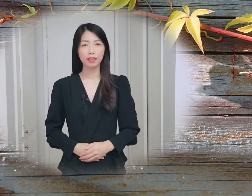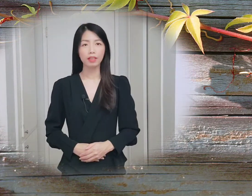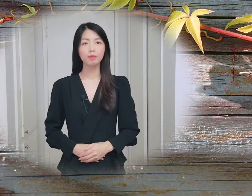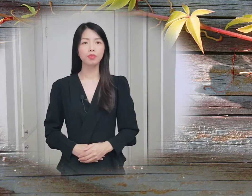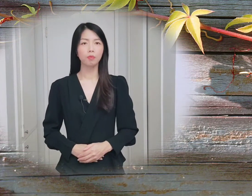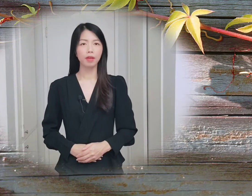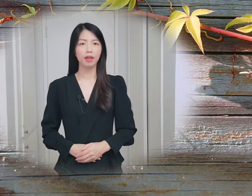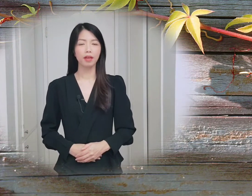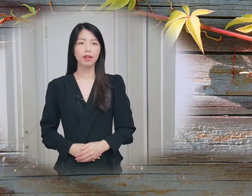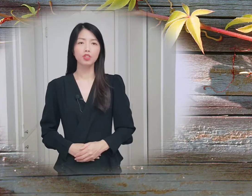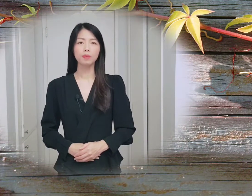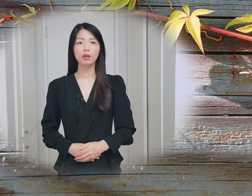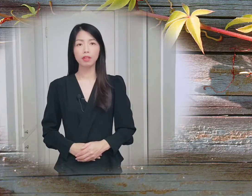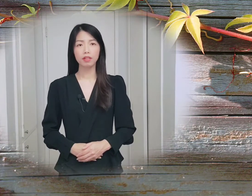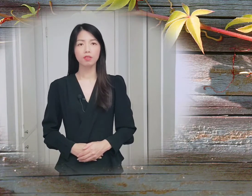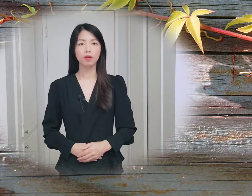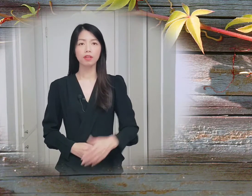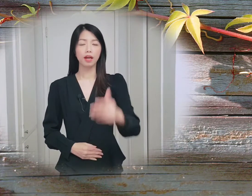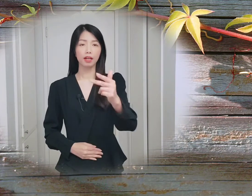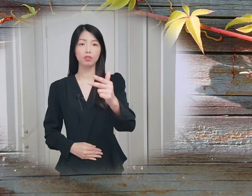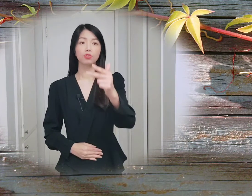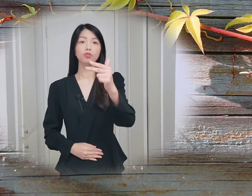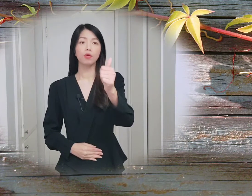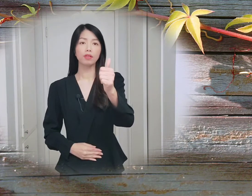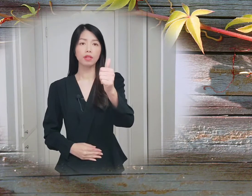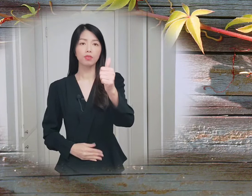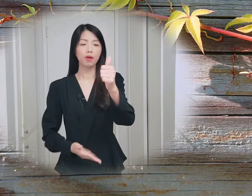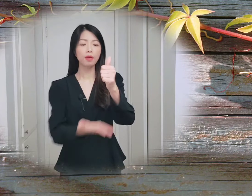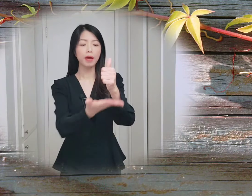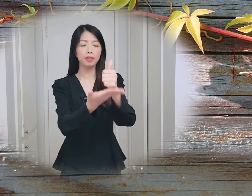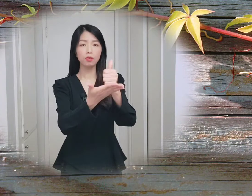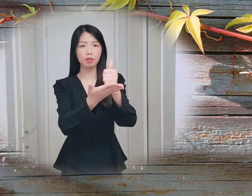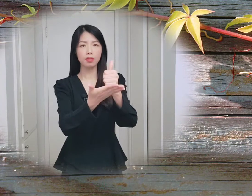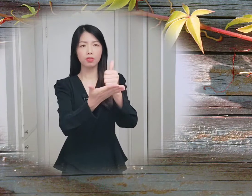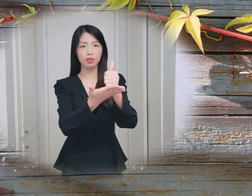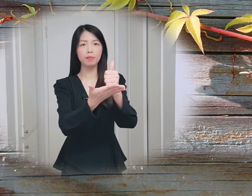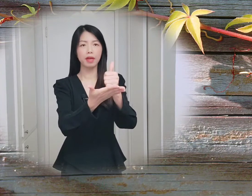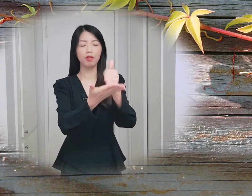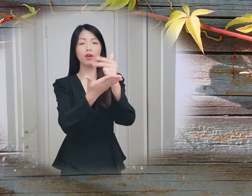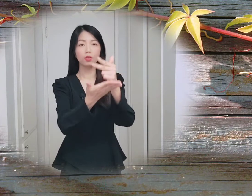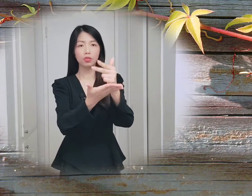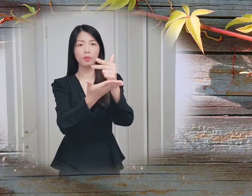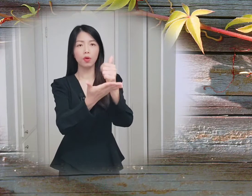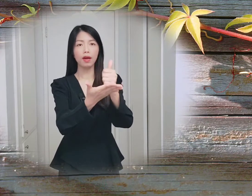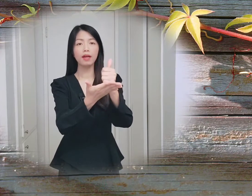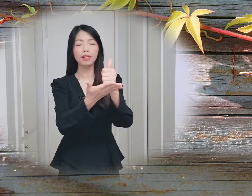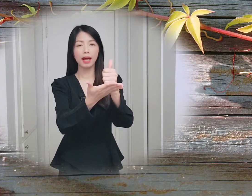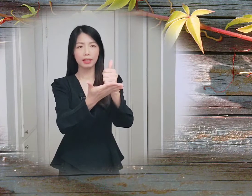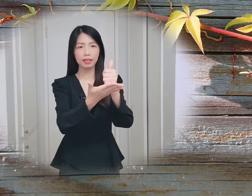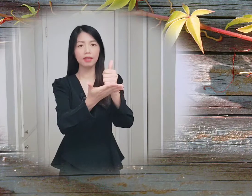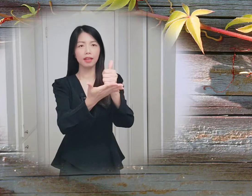주님과 같은 분 없네. 주님이라고 한 뜻의 수어는 아까 주라고 한 뜻의 수어에 받쳐주시면 주님이에요.